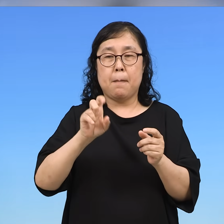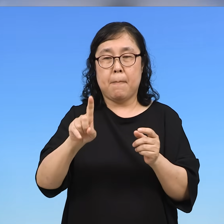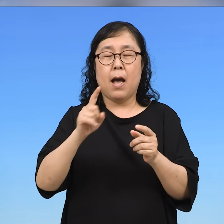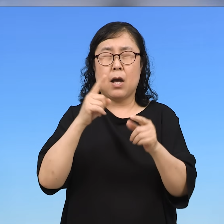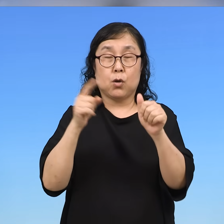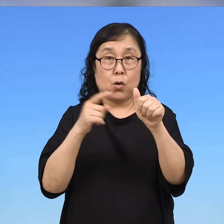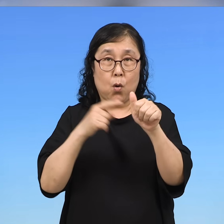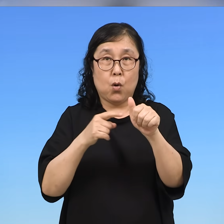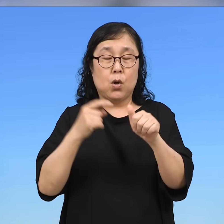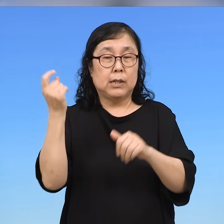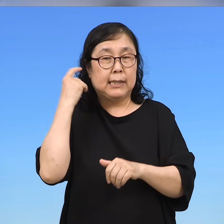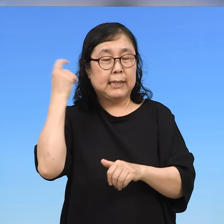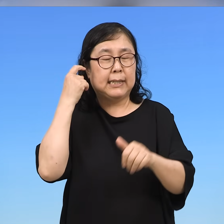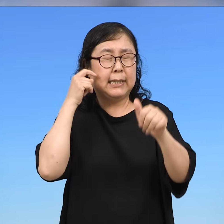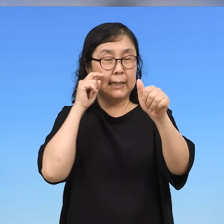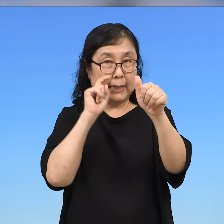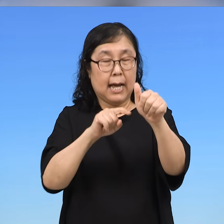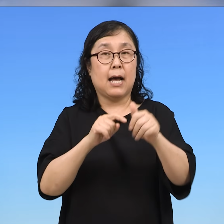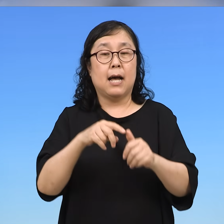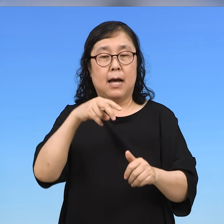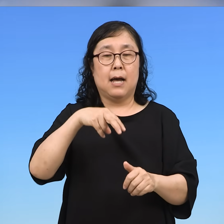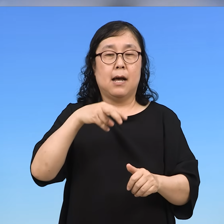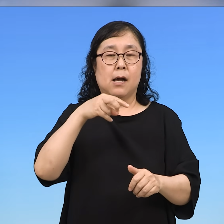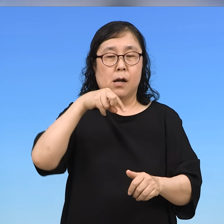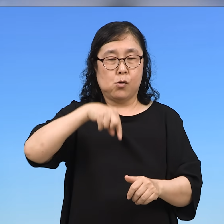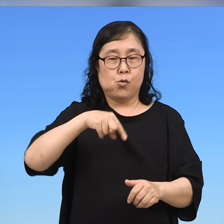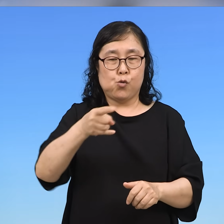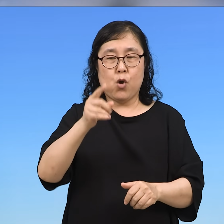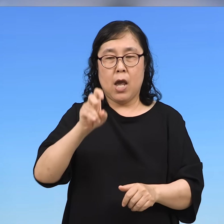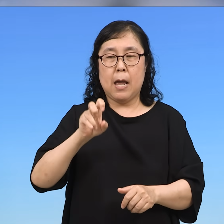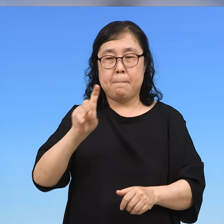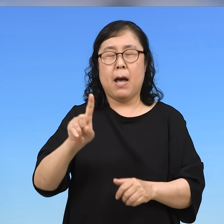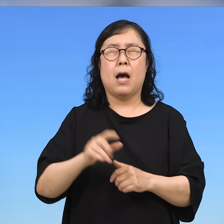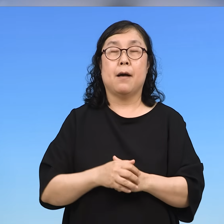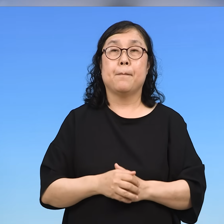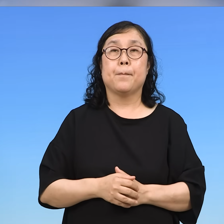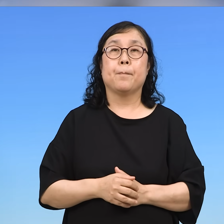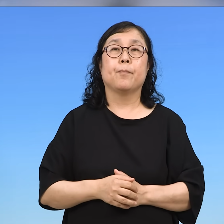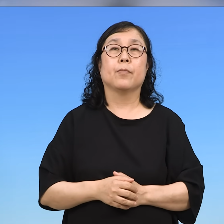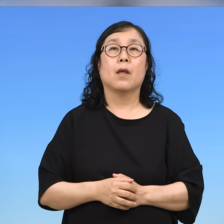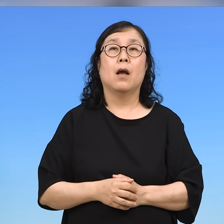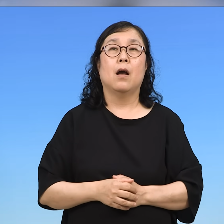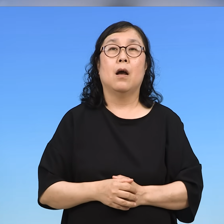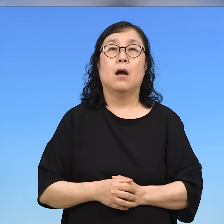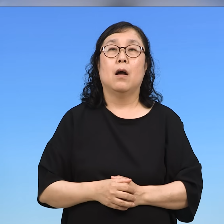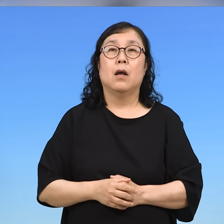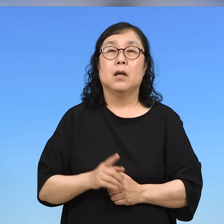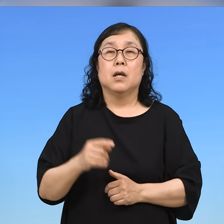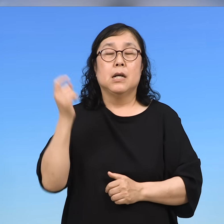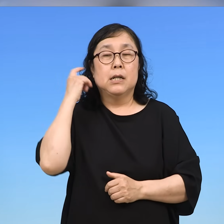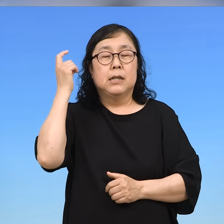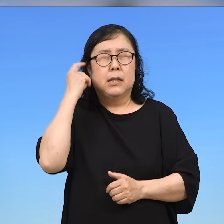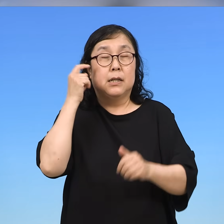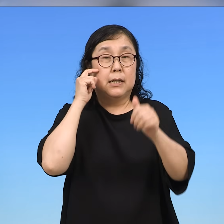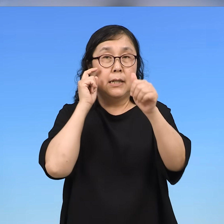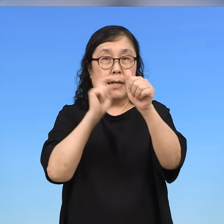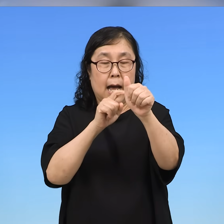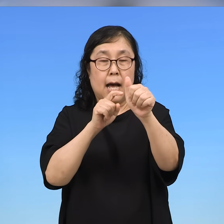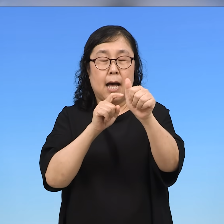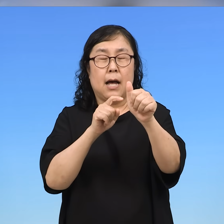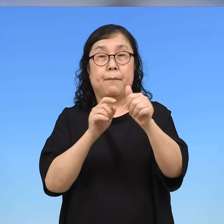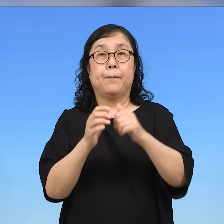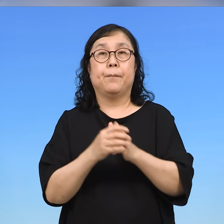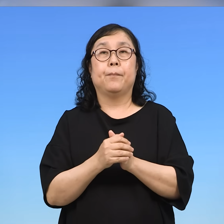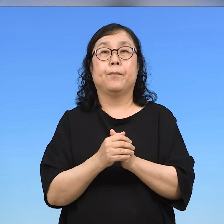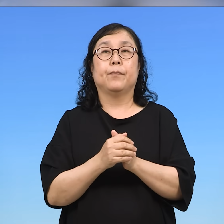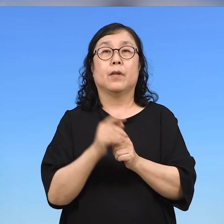뭐가 쉐마라 그랬습니까? 들으라, 이 쉐마예요. 근데 여러분 알아야 되는 게, 이 쉐마 교육의 첫 번째 나오는